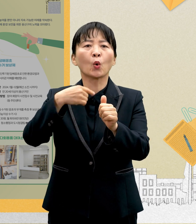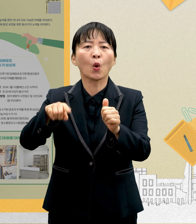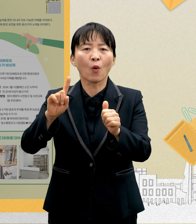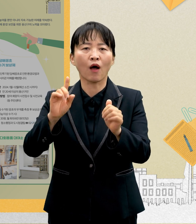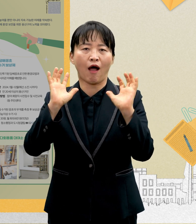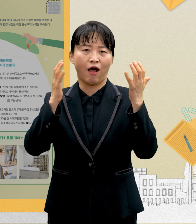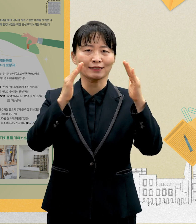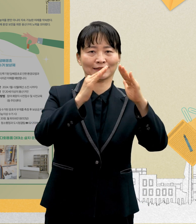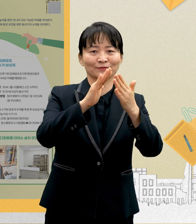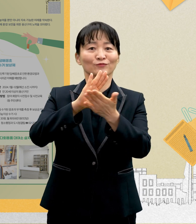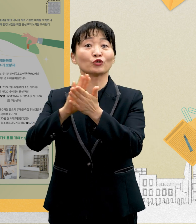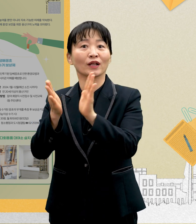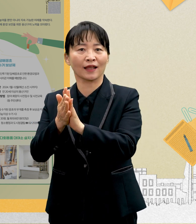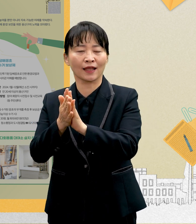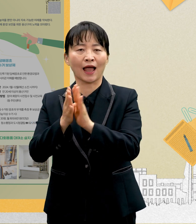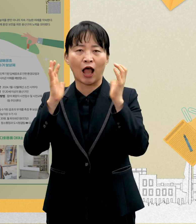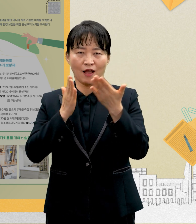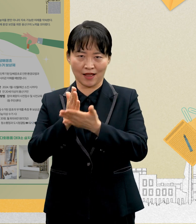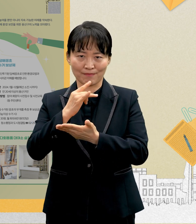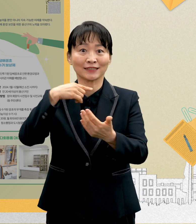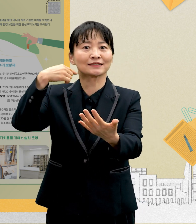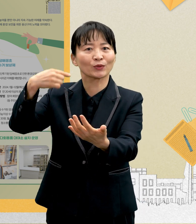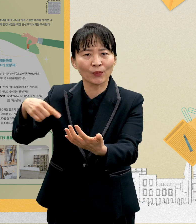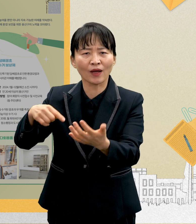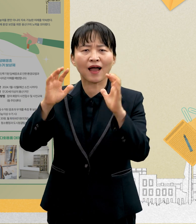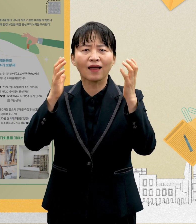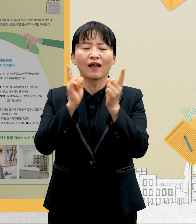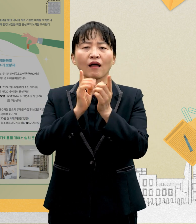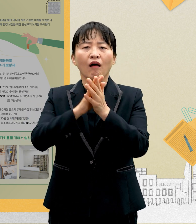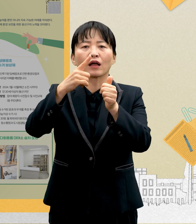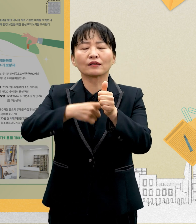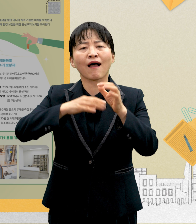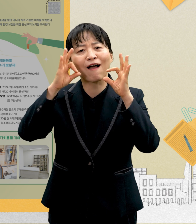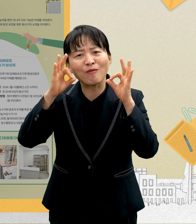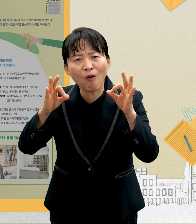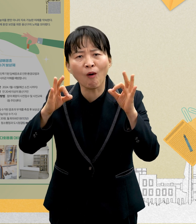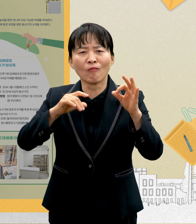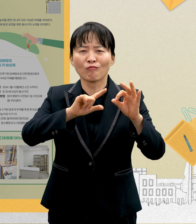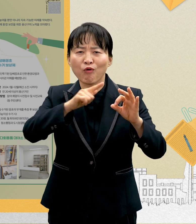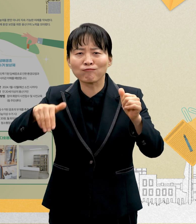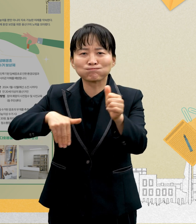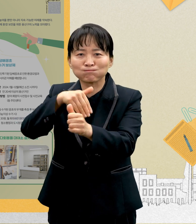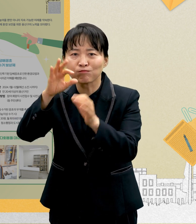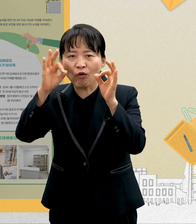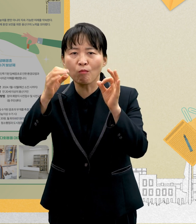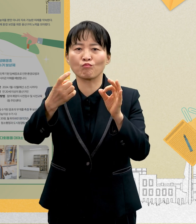이용하는 아동을 대상으로 하는데요. 아이들이 직접 자연을 관찰하며 생물의 다양성을 배우고 다양한 활동을